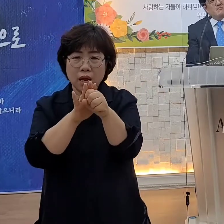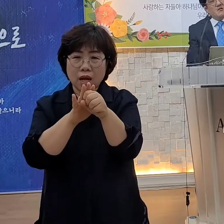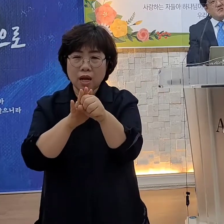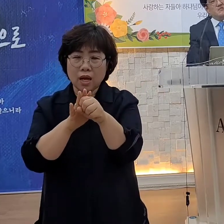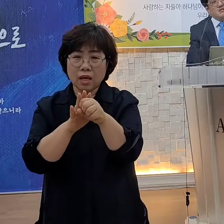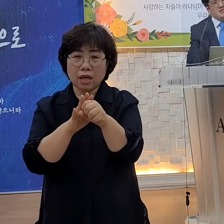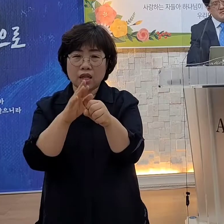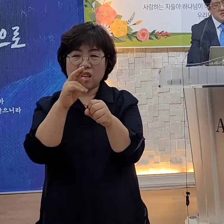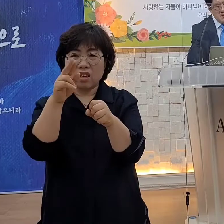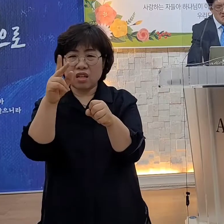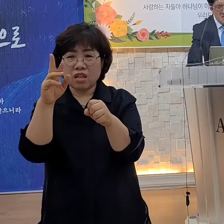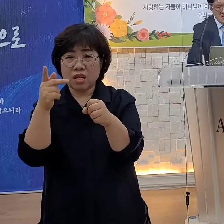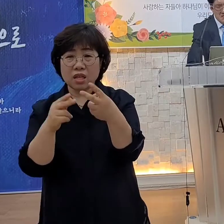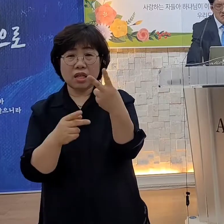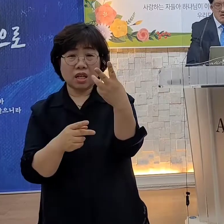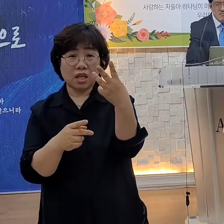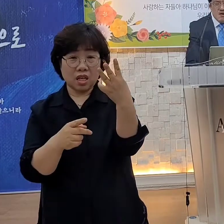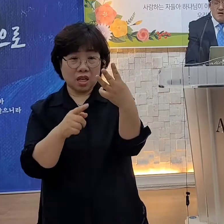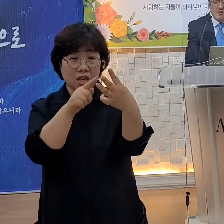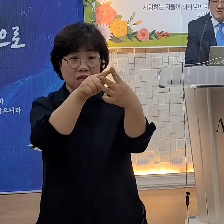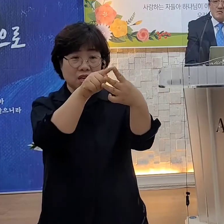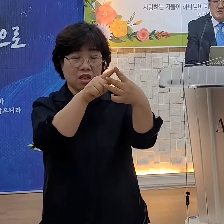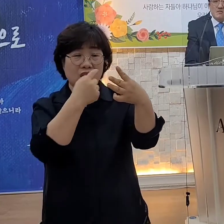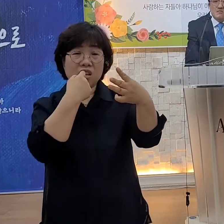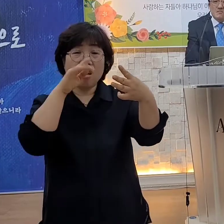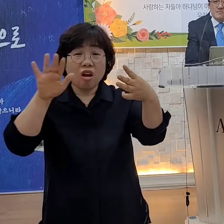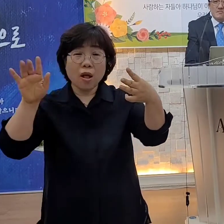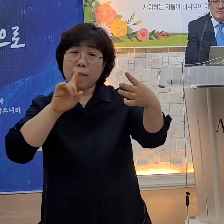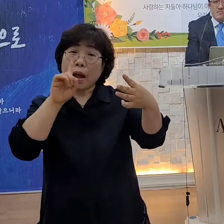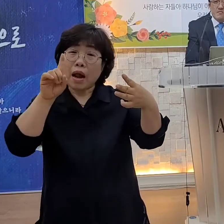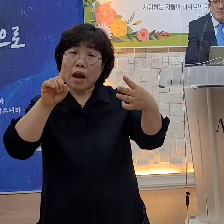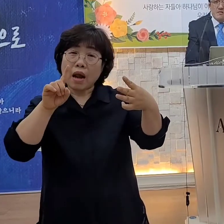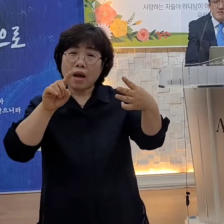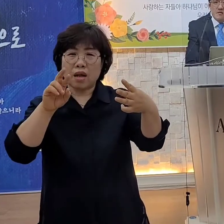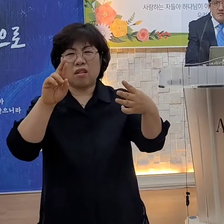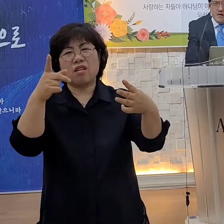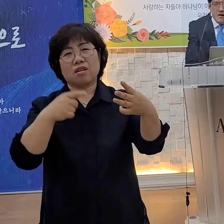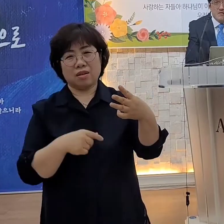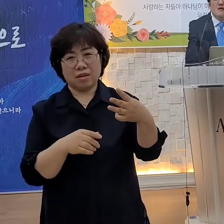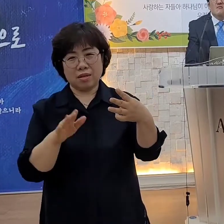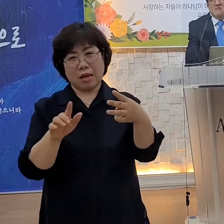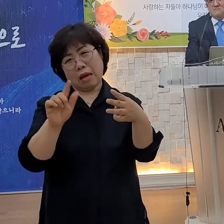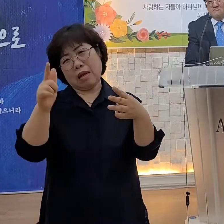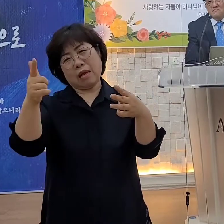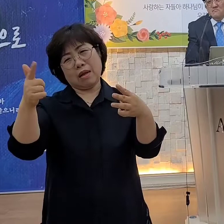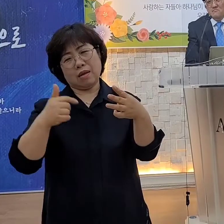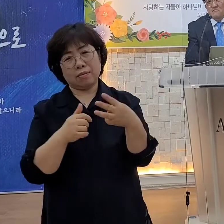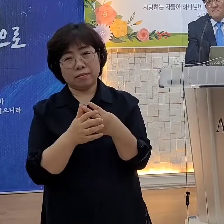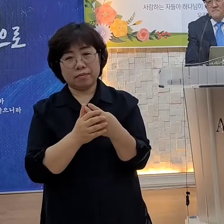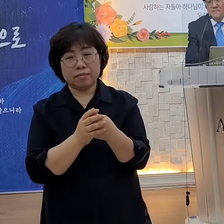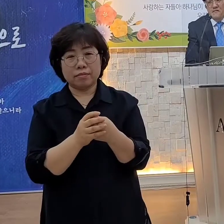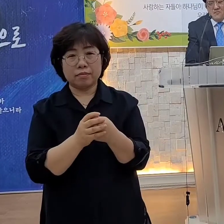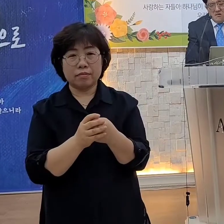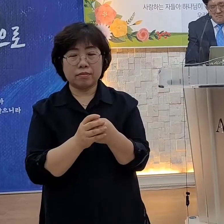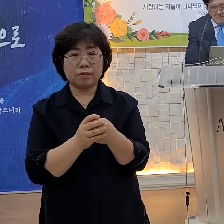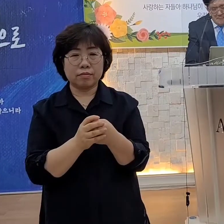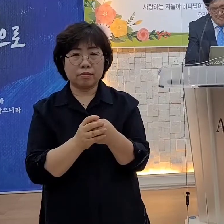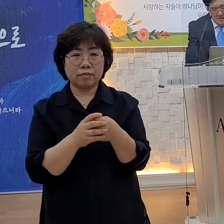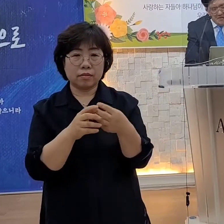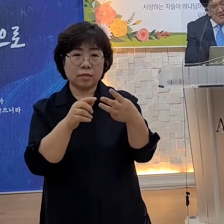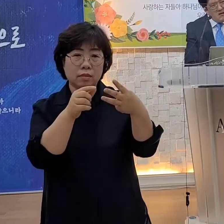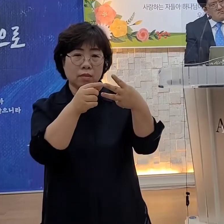그게 뭡니까? 첫 번째는 천사의 말을 하는 것. 이거 사랑 아니다.